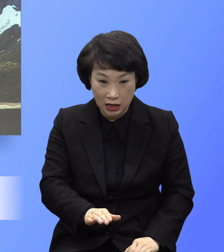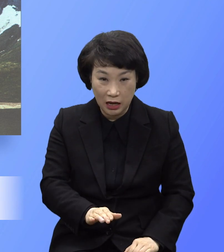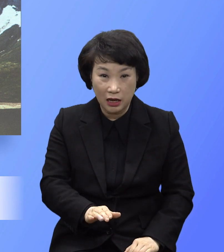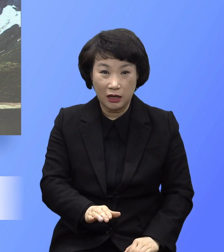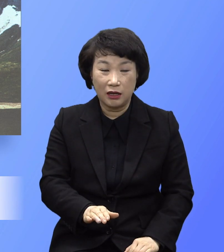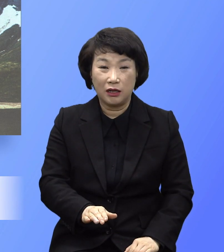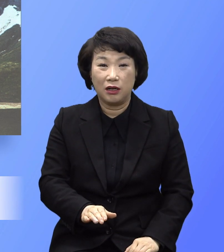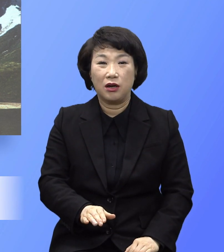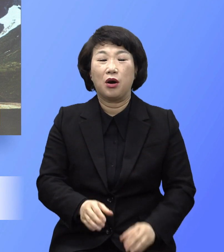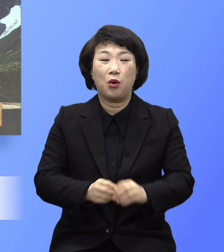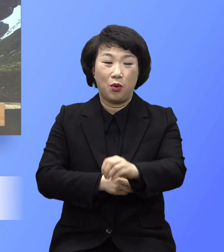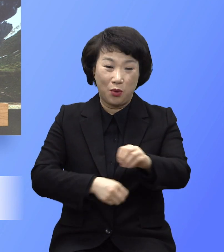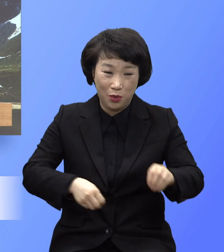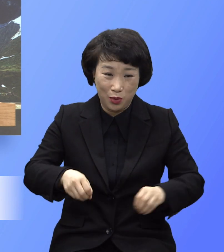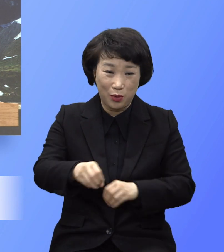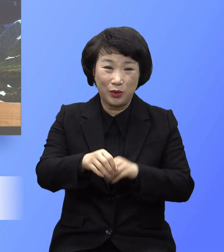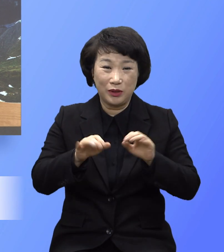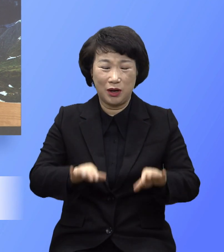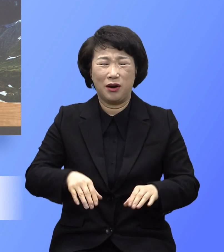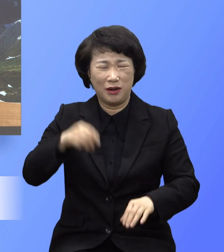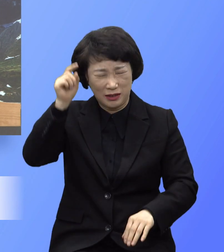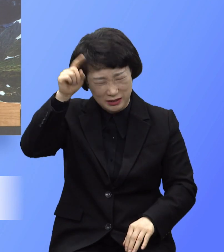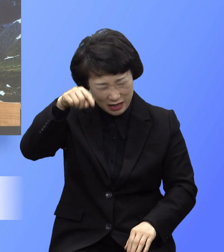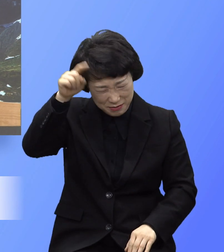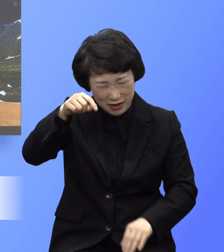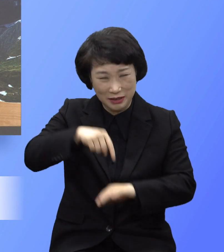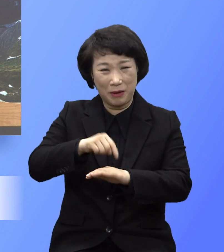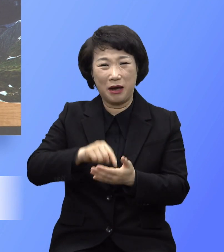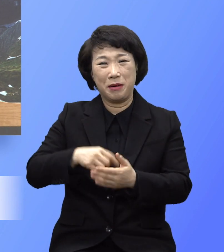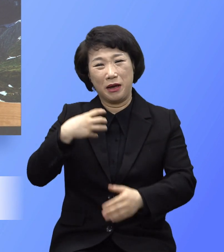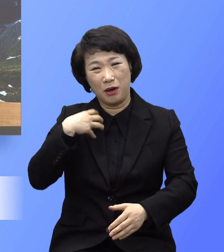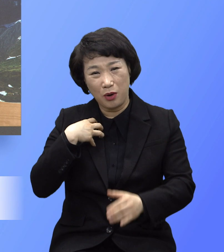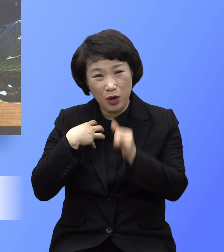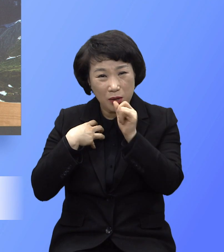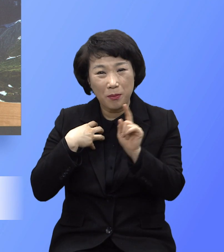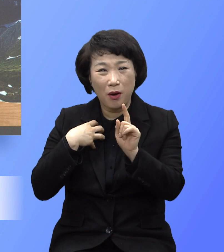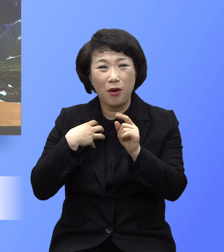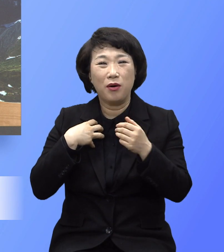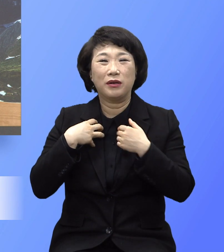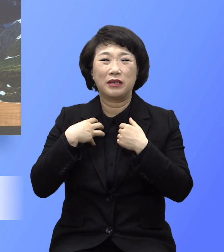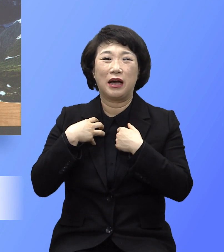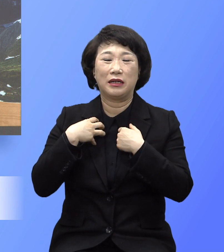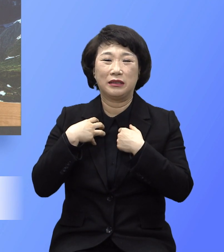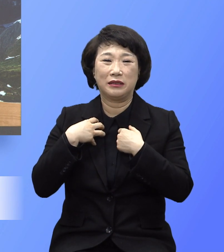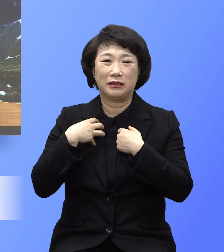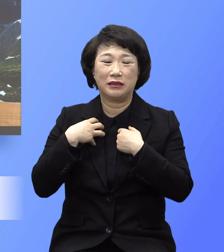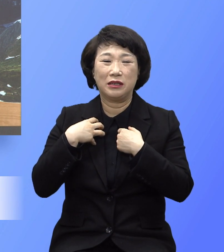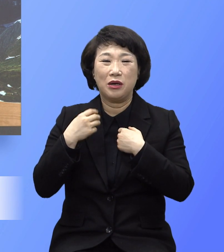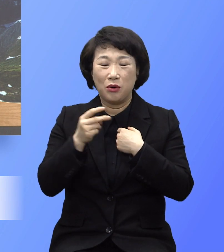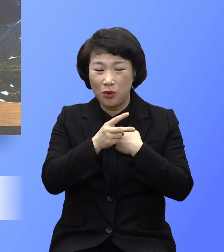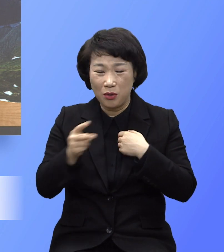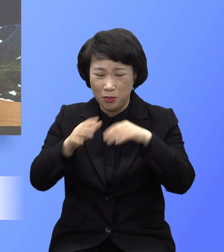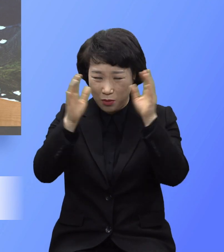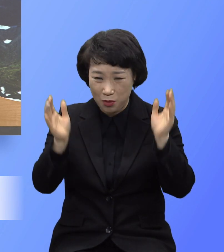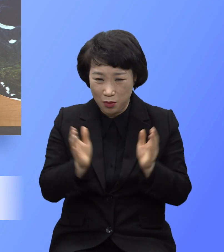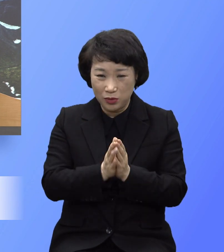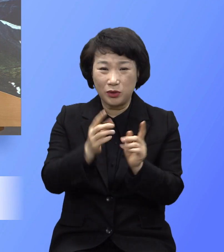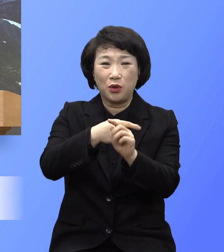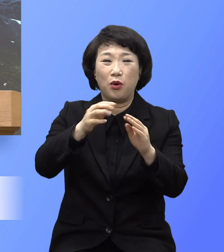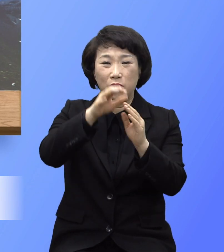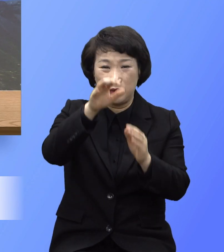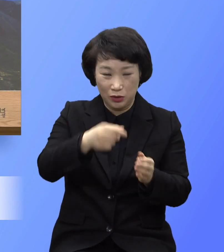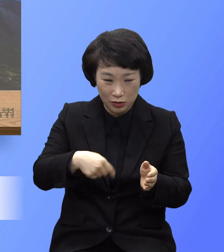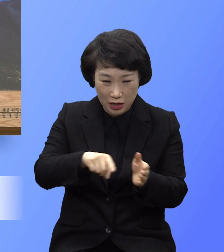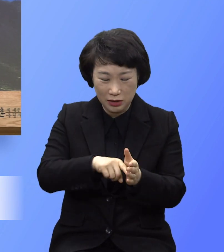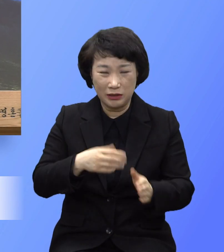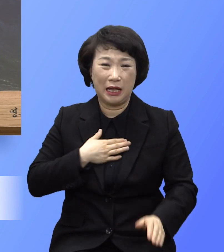그러나 오히려 날마다 내 속에 눌리는 일이 있으니 곧 모든 교회를